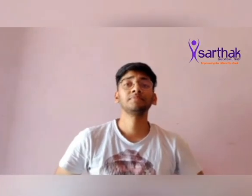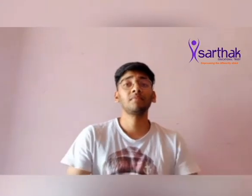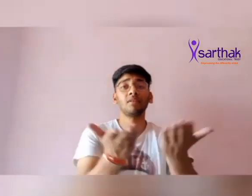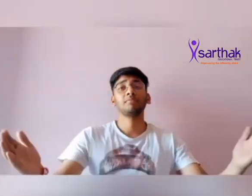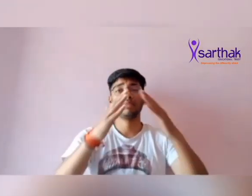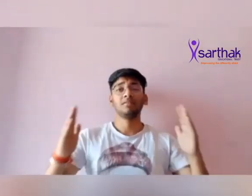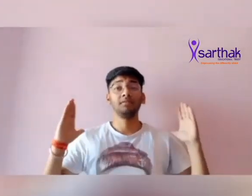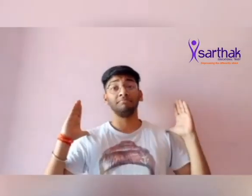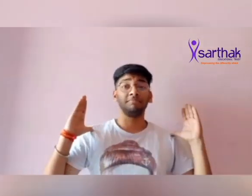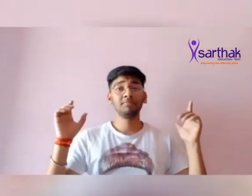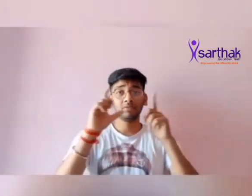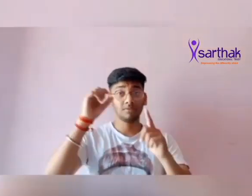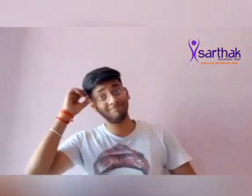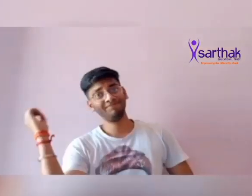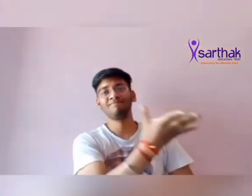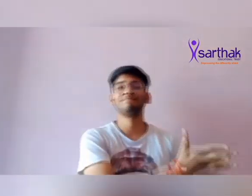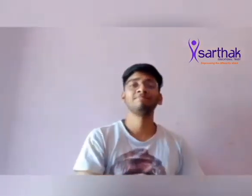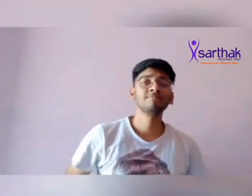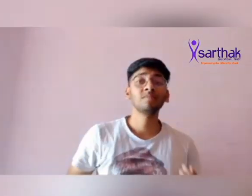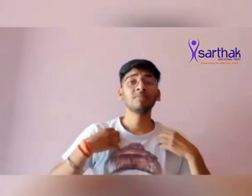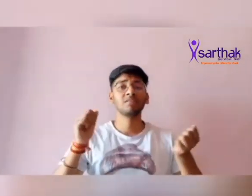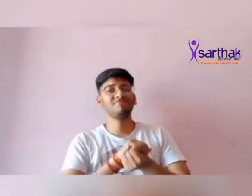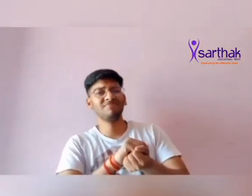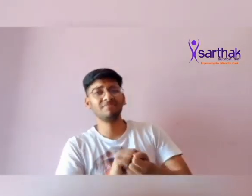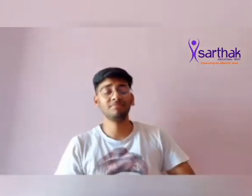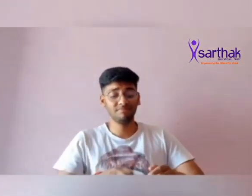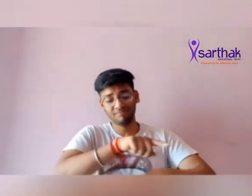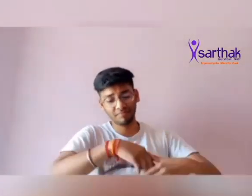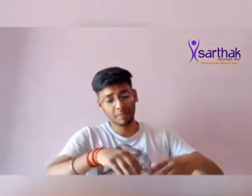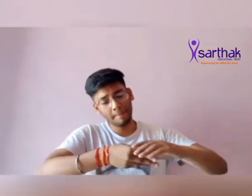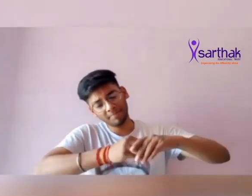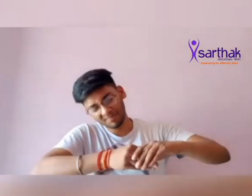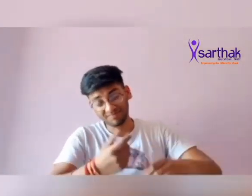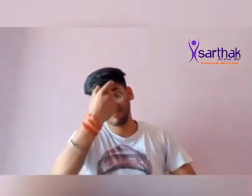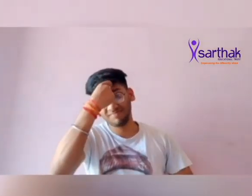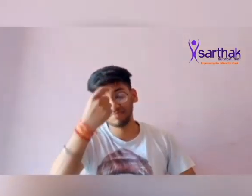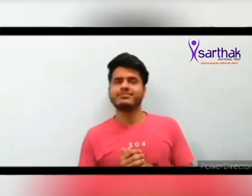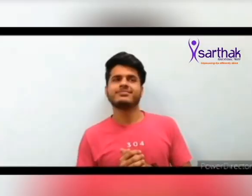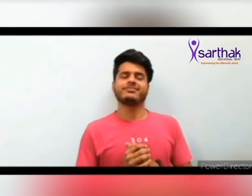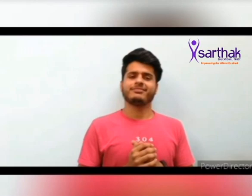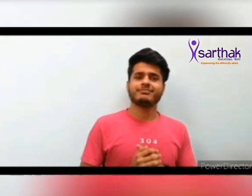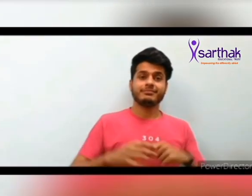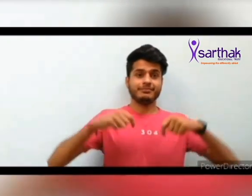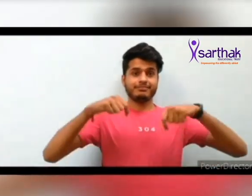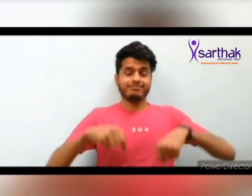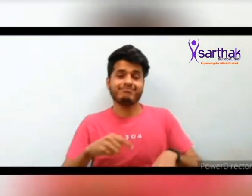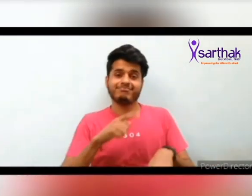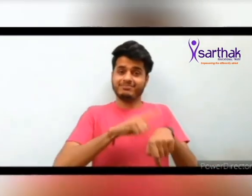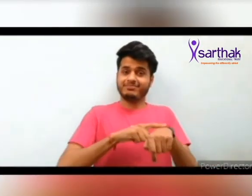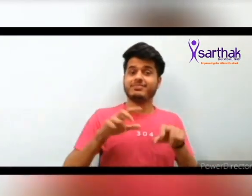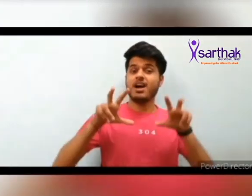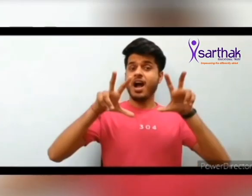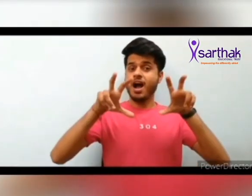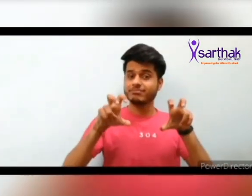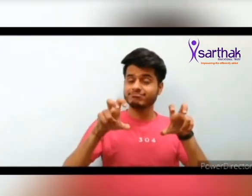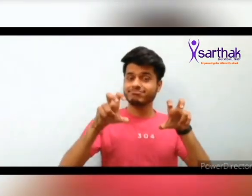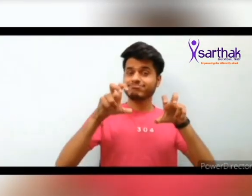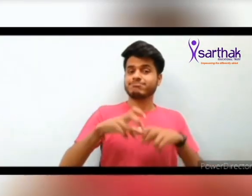पड़ा हूँ ऐसे घर पे कुछ ना मुझको सूझता, कभी कपड़ों से तो कभी बर्तनों से जूझता। लॉकडाउन में भी तू सड़क के बीच में,